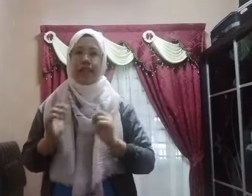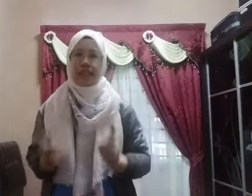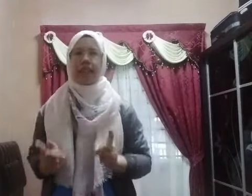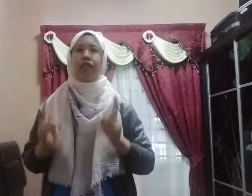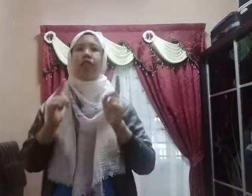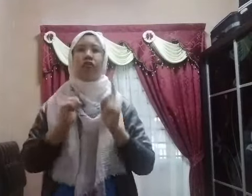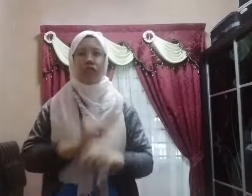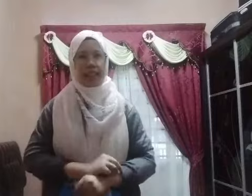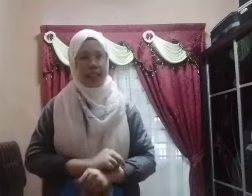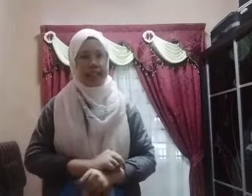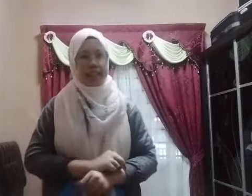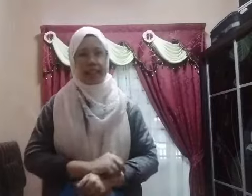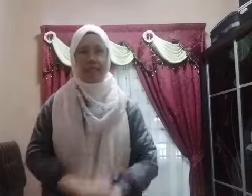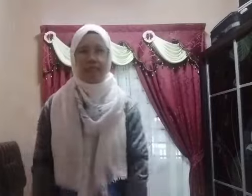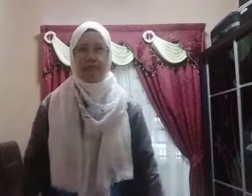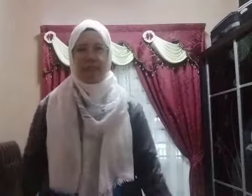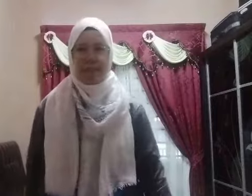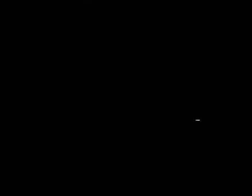stator dan juga rotor kita.